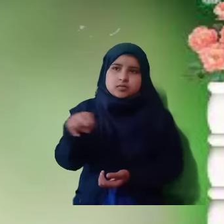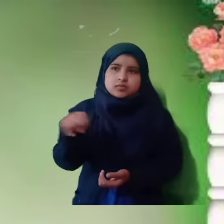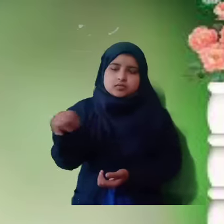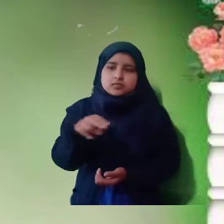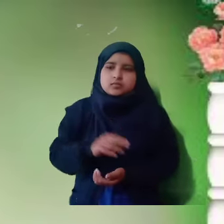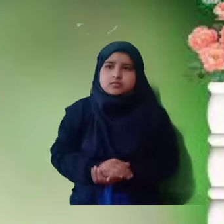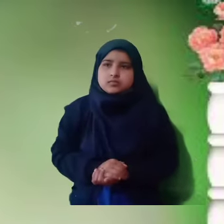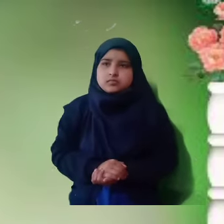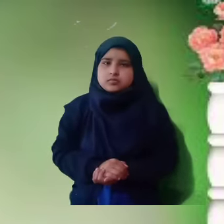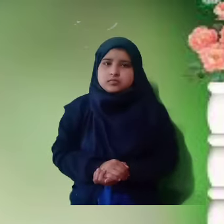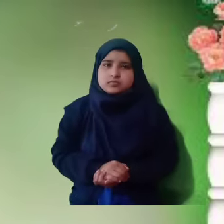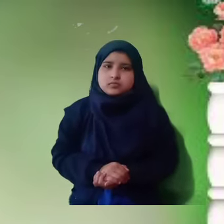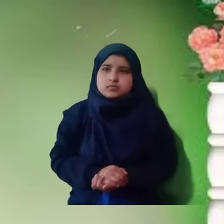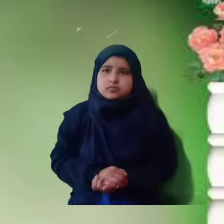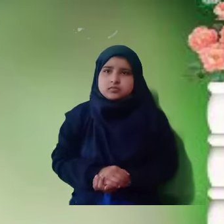मुश्तरिक,